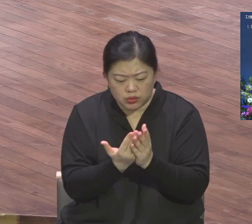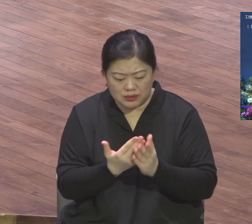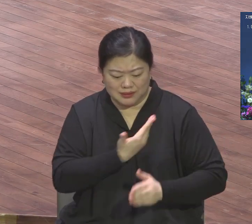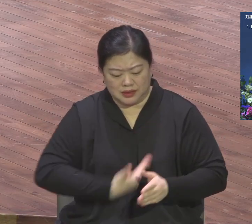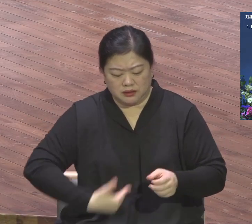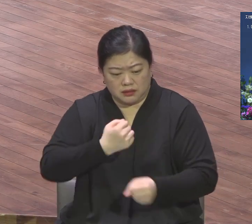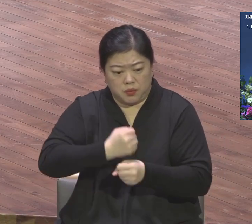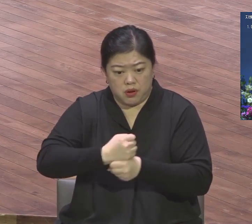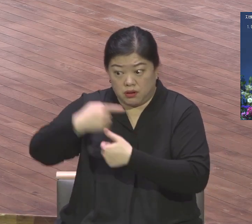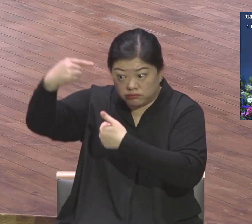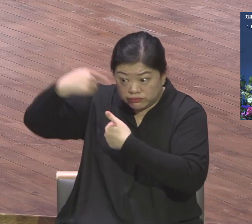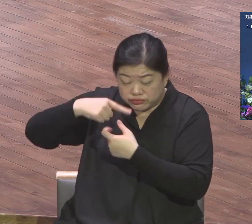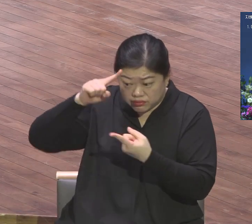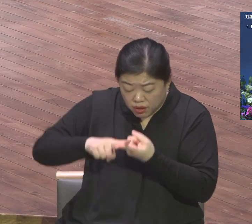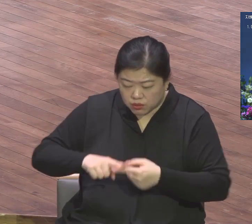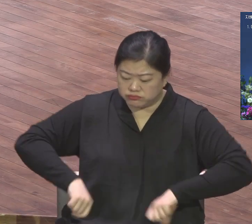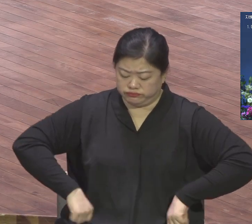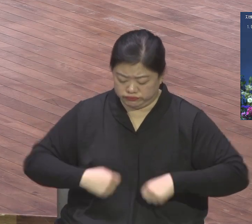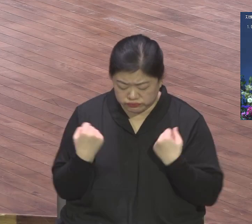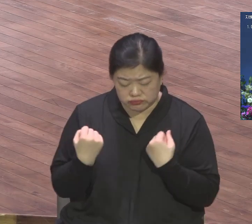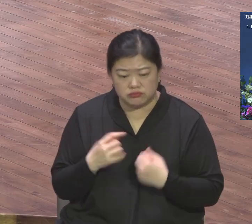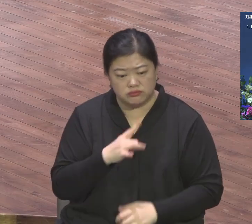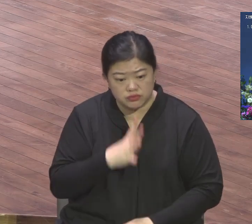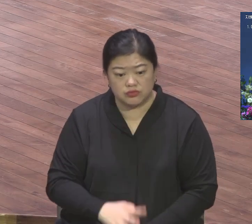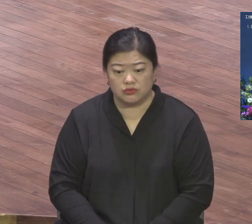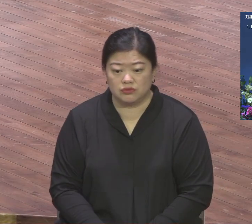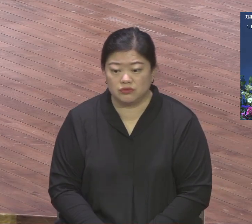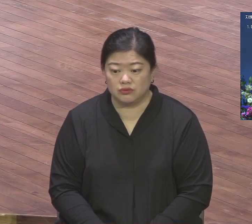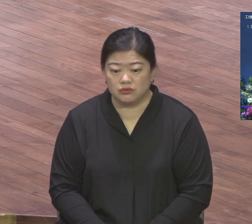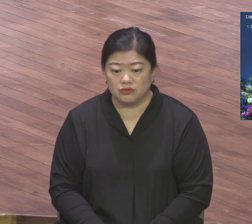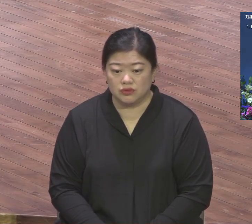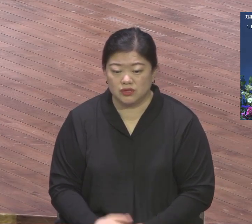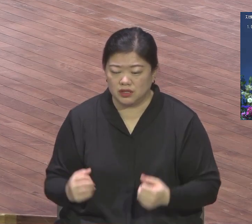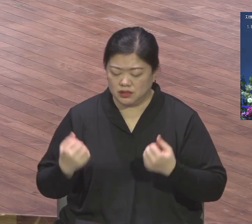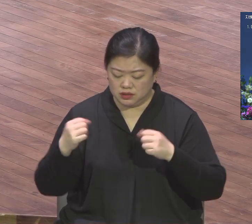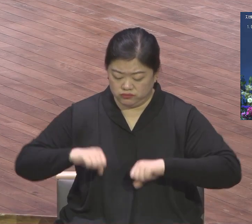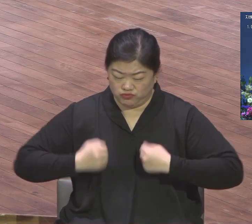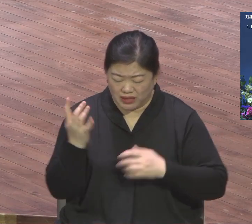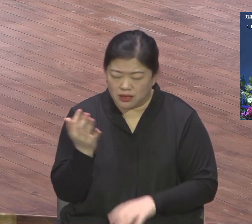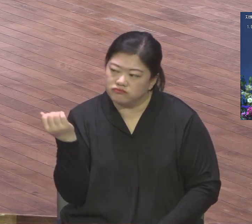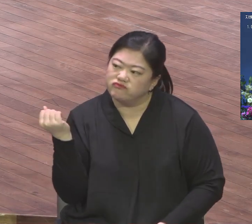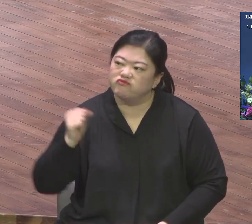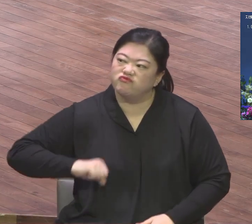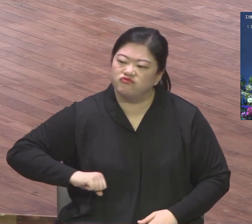하나님 설 수가 없어요. 쓰임 받지를 못해요.